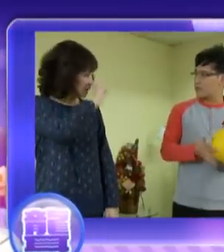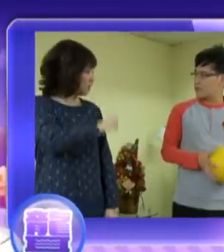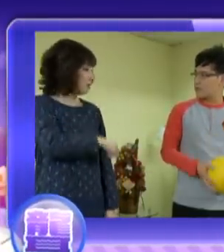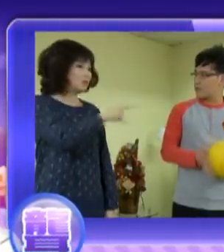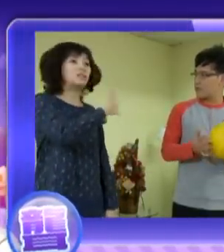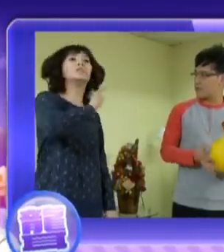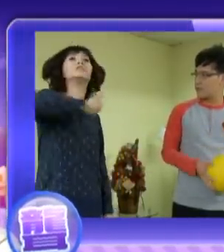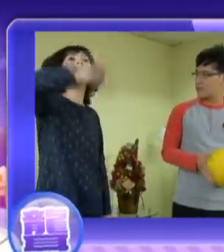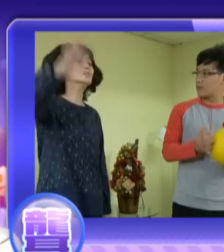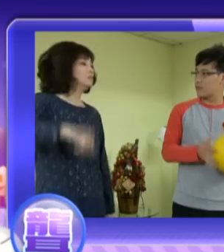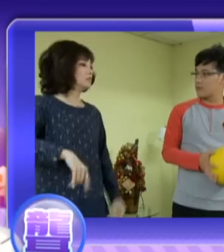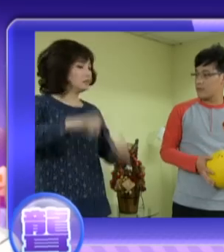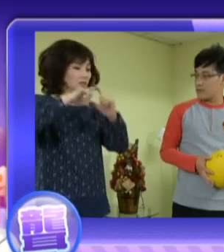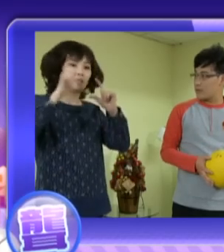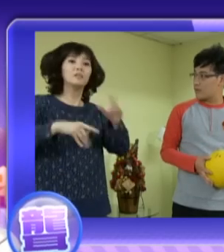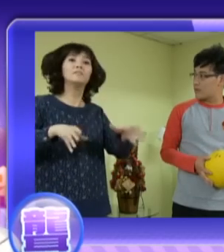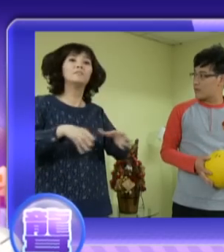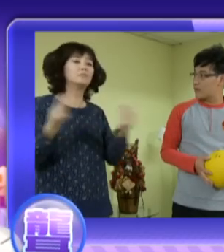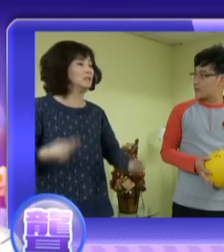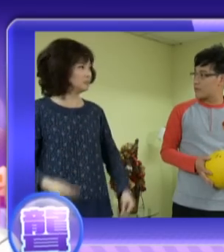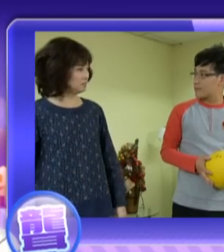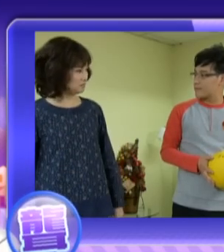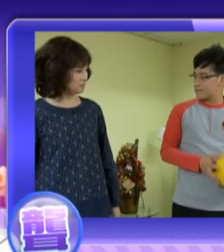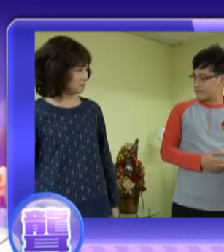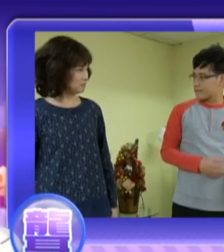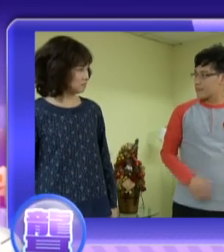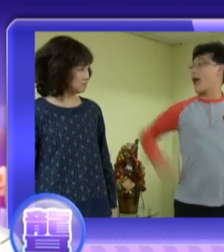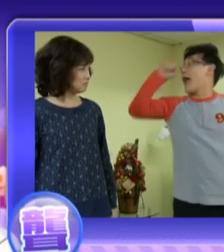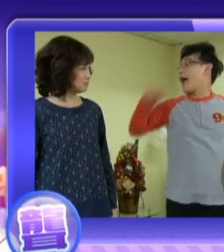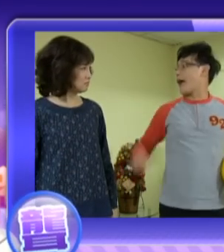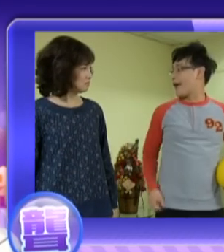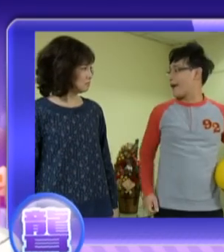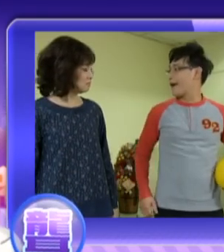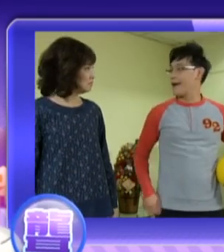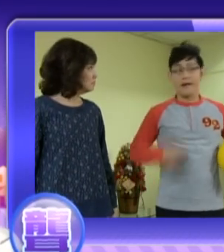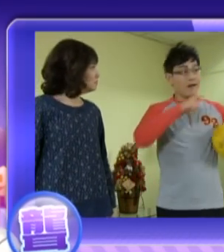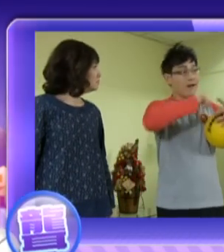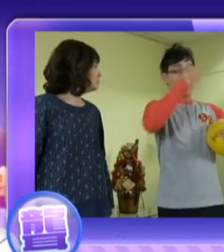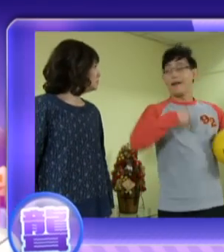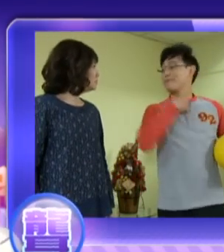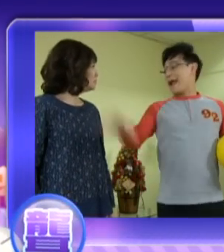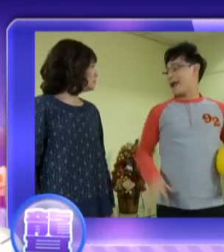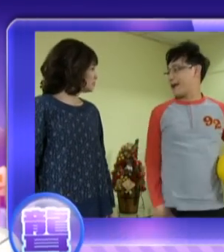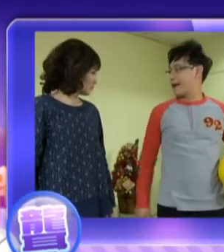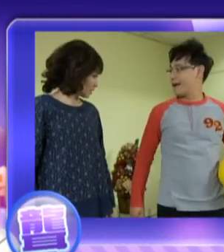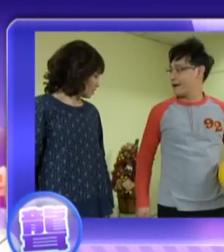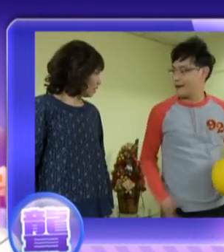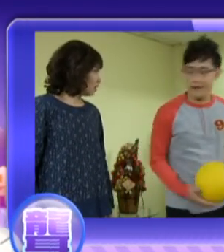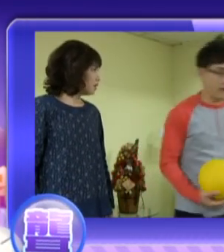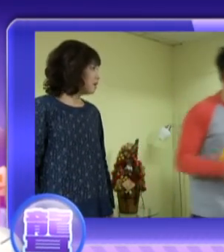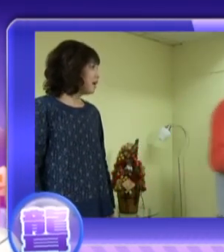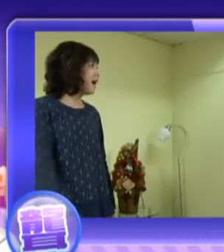啦，既然那么想出去吼，干脆就不要回来了啦。 好啊，不回来就不回来嘛。